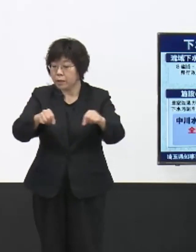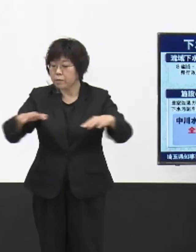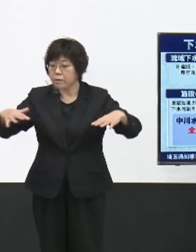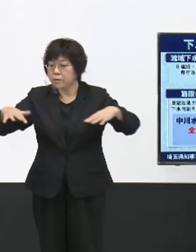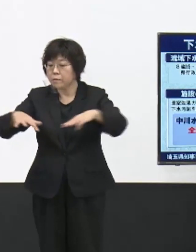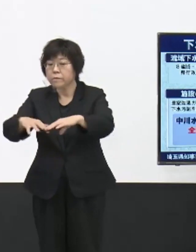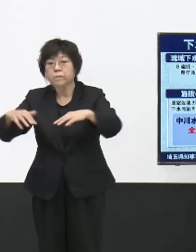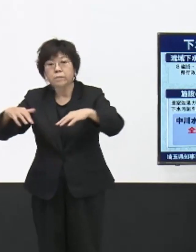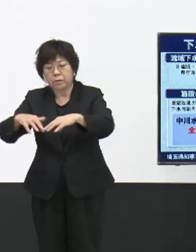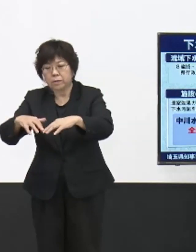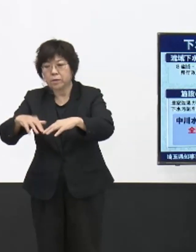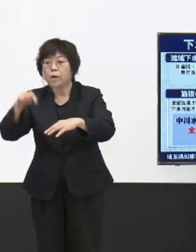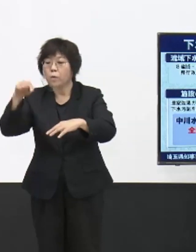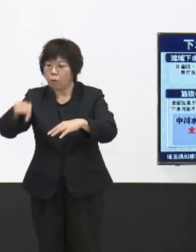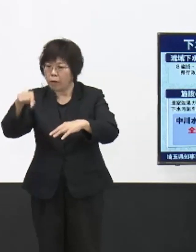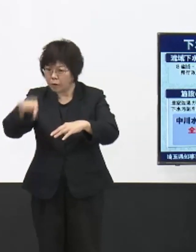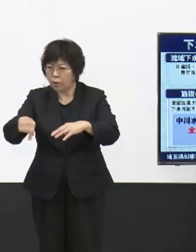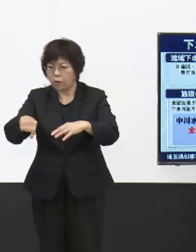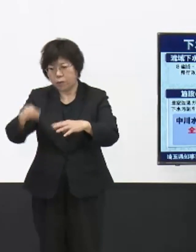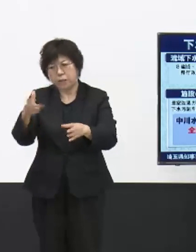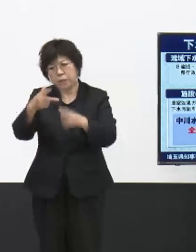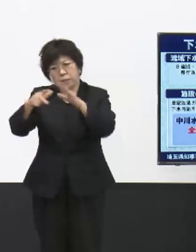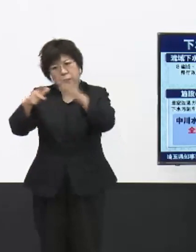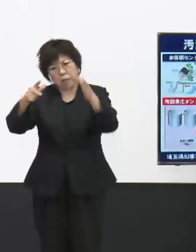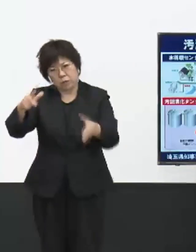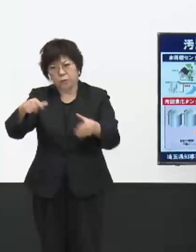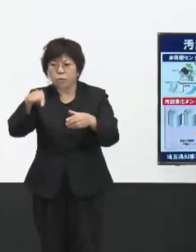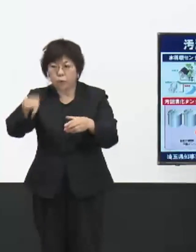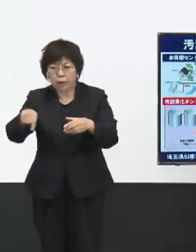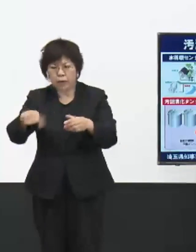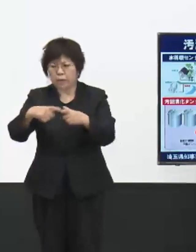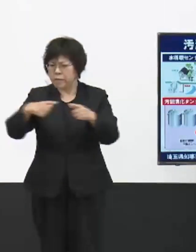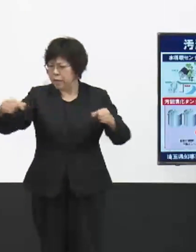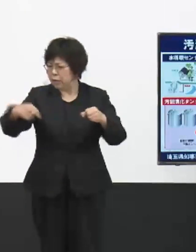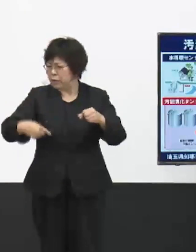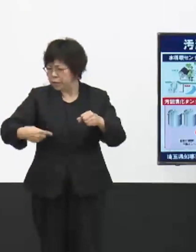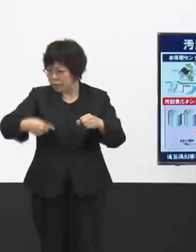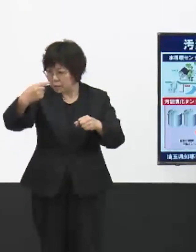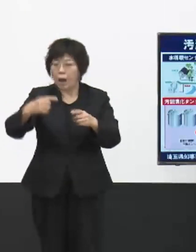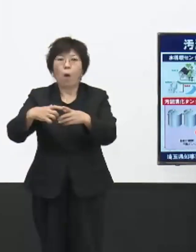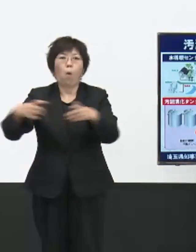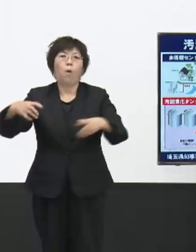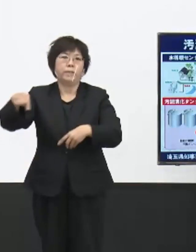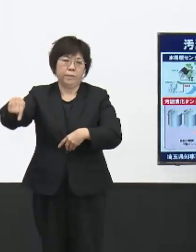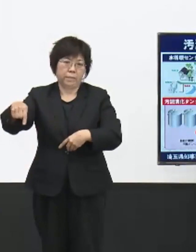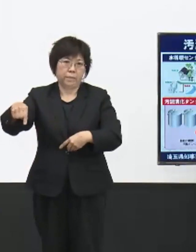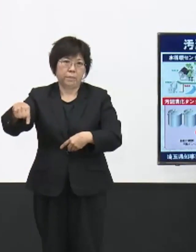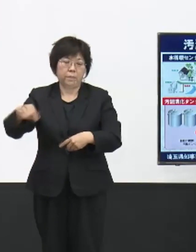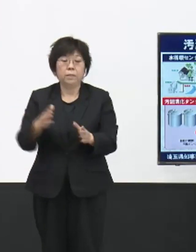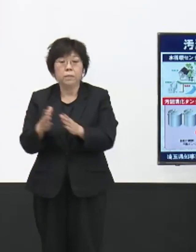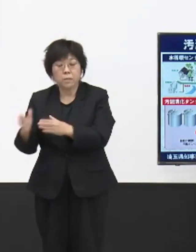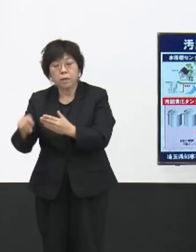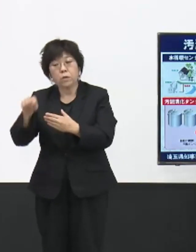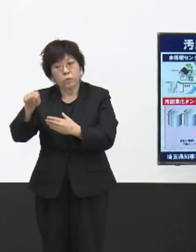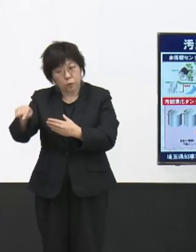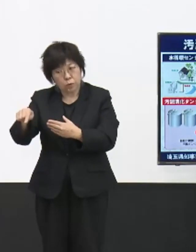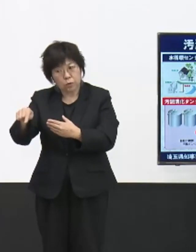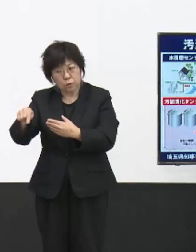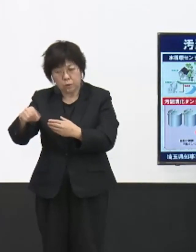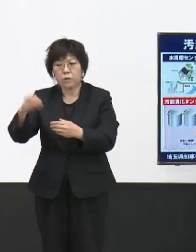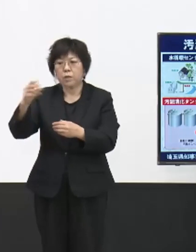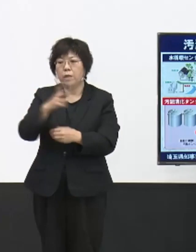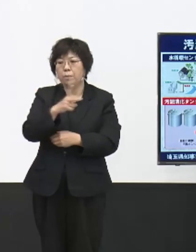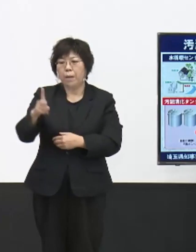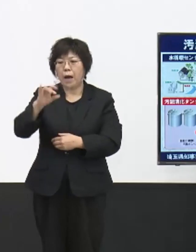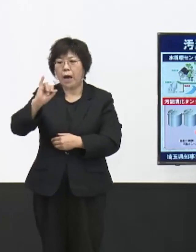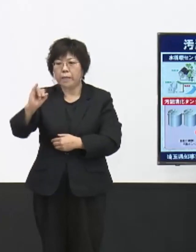国最大規模でございます。次に今回導入した汚泥消化バイオガス発電システムの概要につい